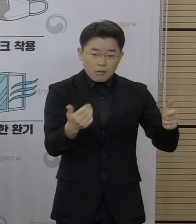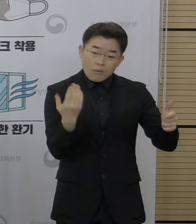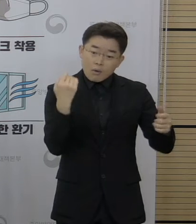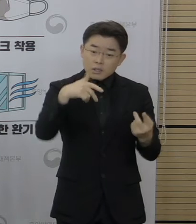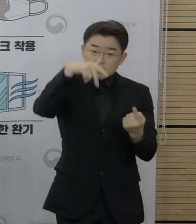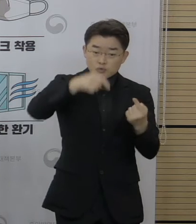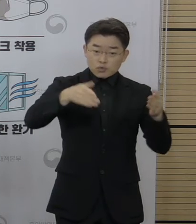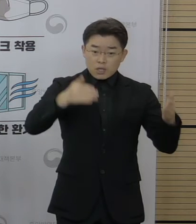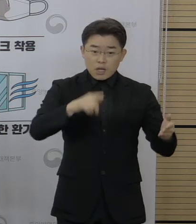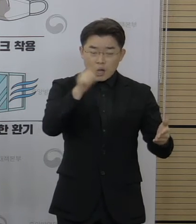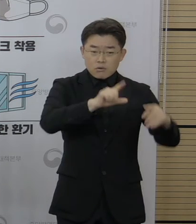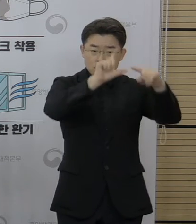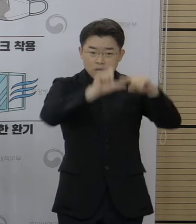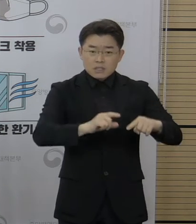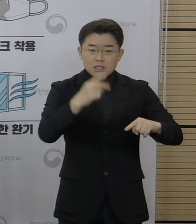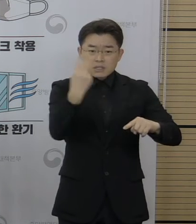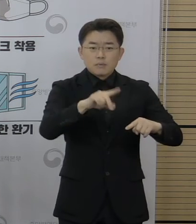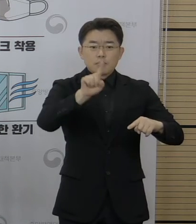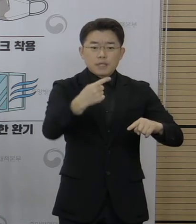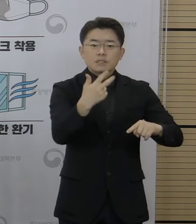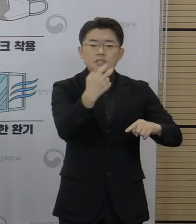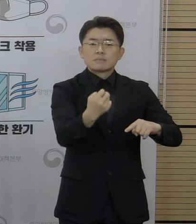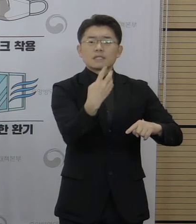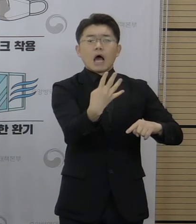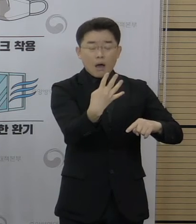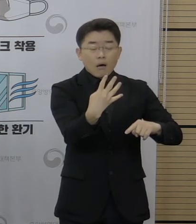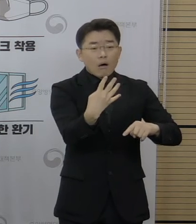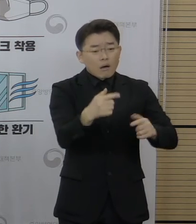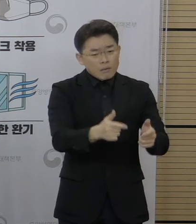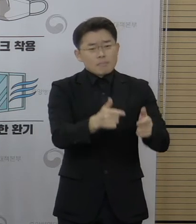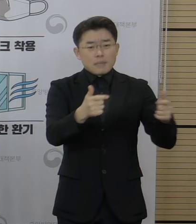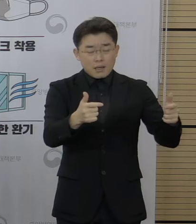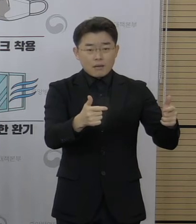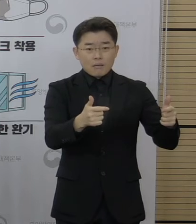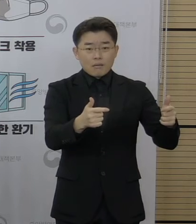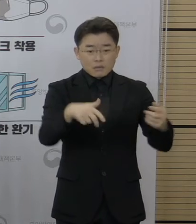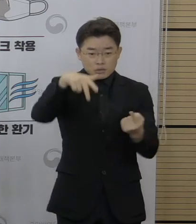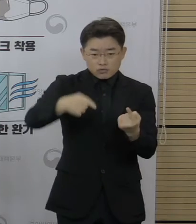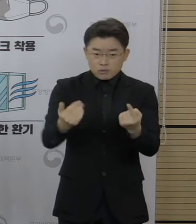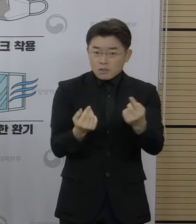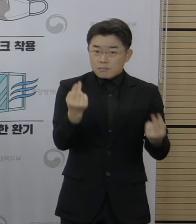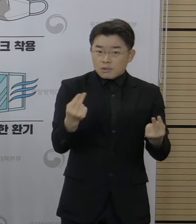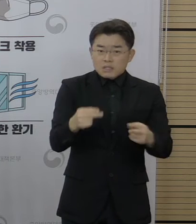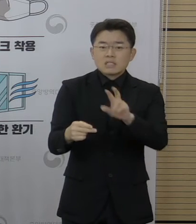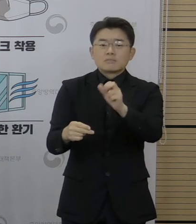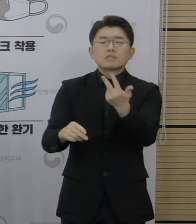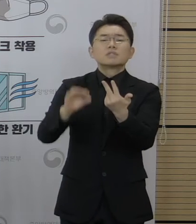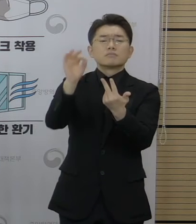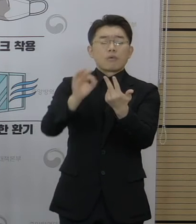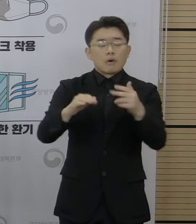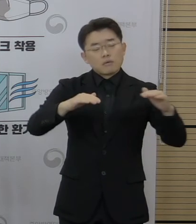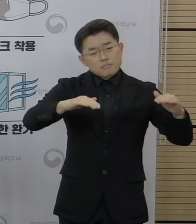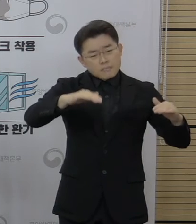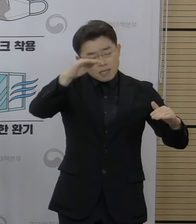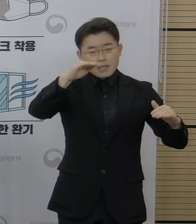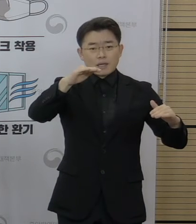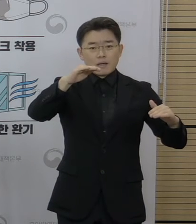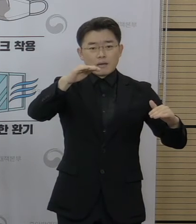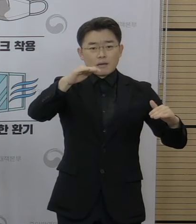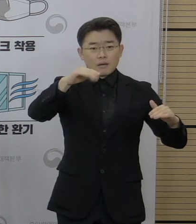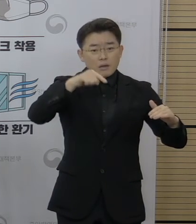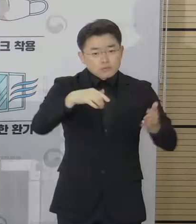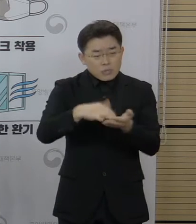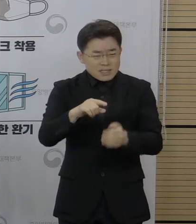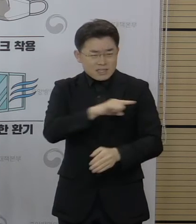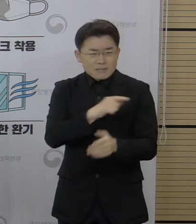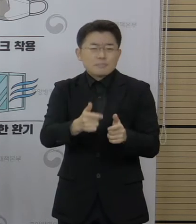하루 평균 2천 174명 로 급증했으며 전주 대비 27% 가 증가해서 역대